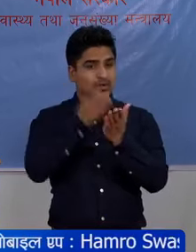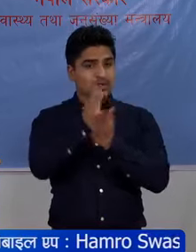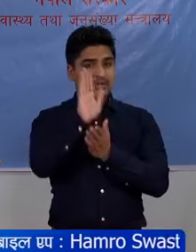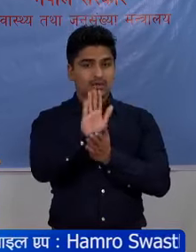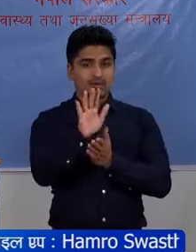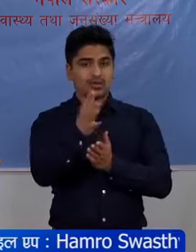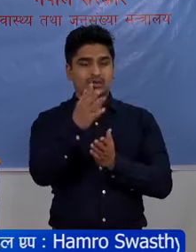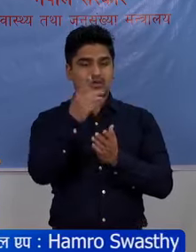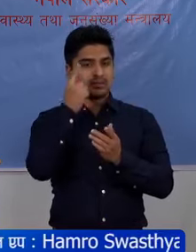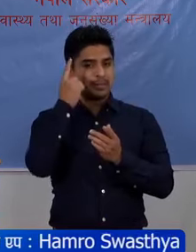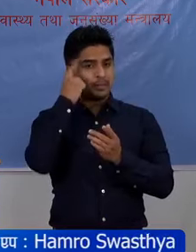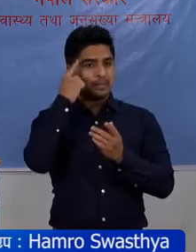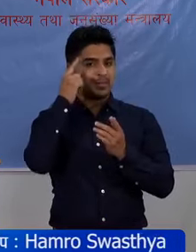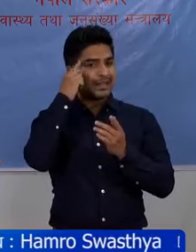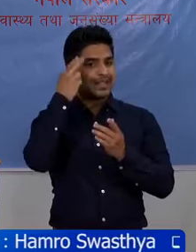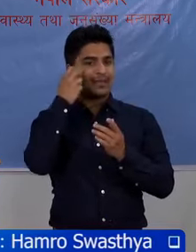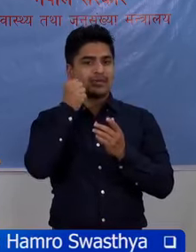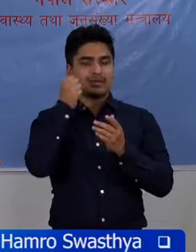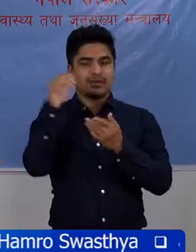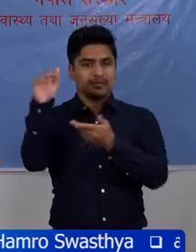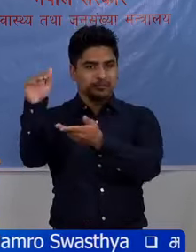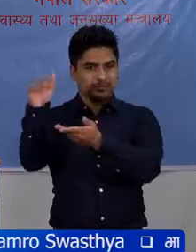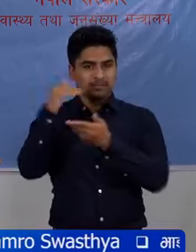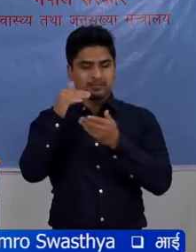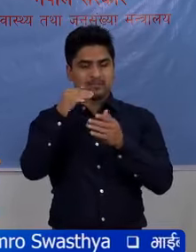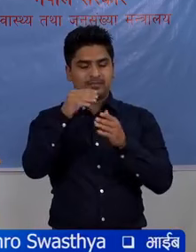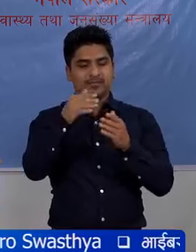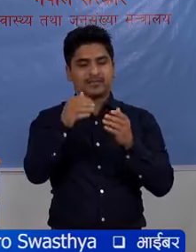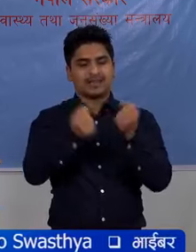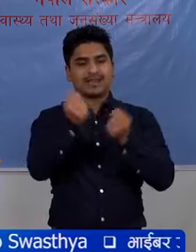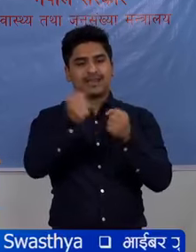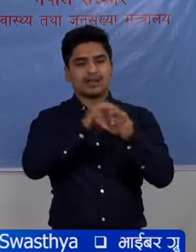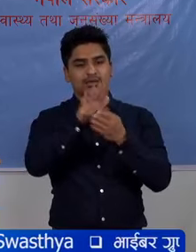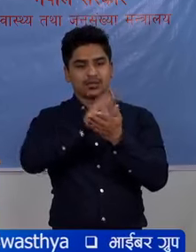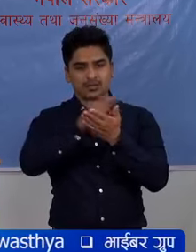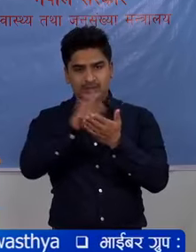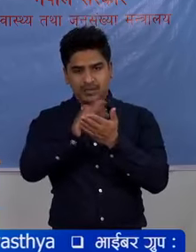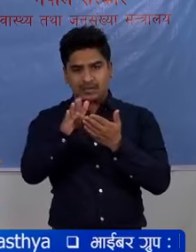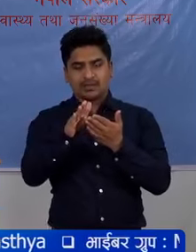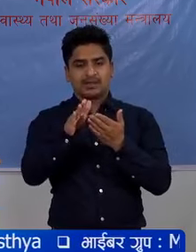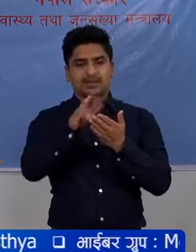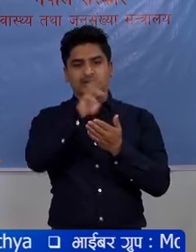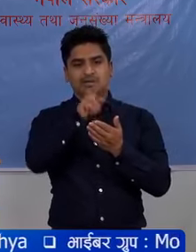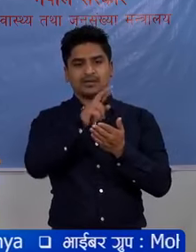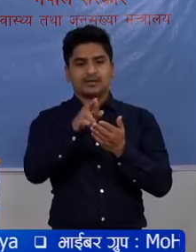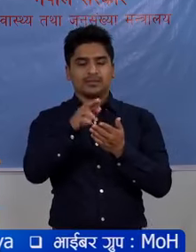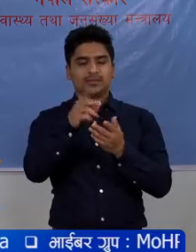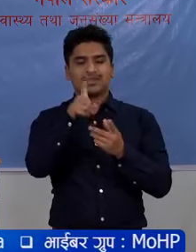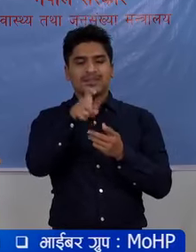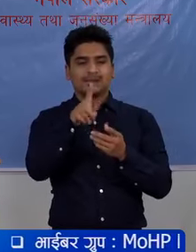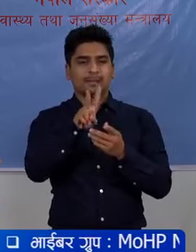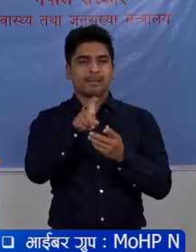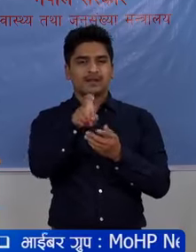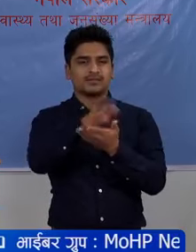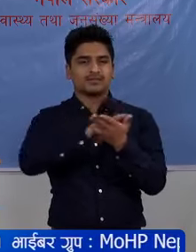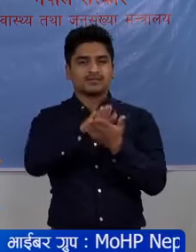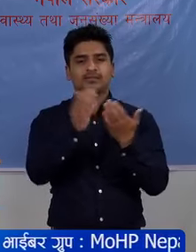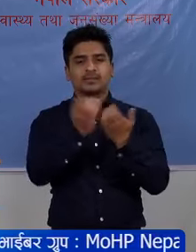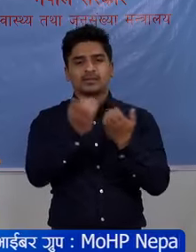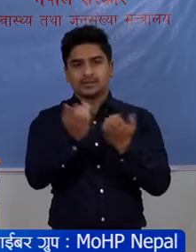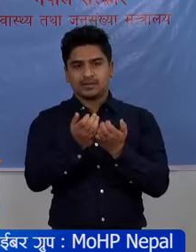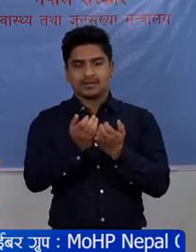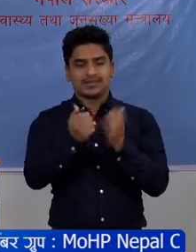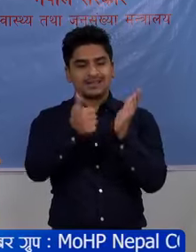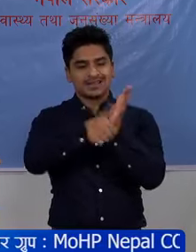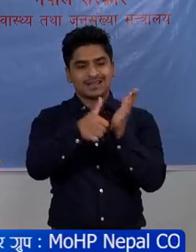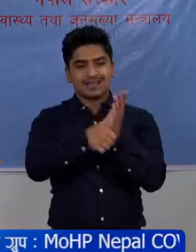आयात बिद्नुमा सवारी साधन हरूको सर्शफाय तथा नी संक्रमन गर्ने कुरामा जाात पास मा समलंगन